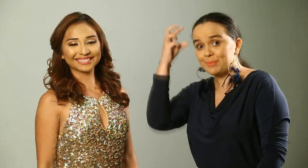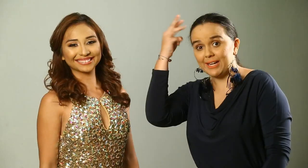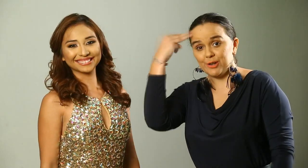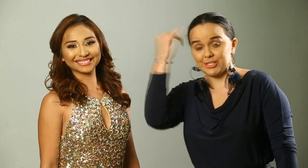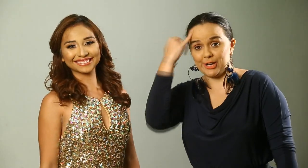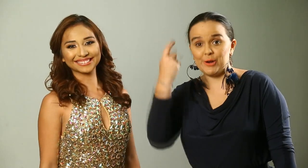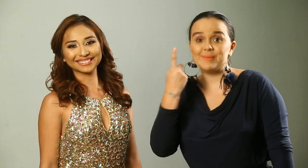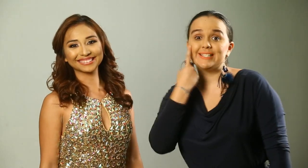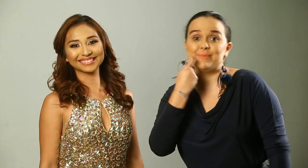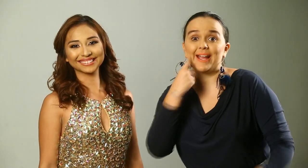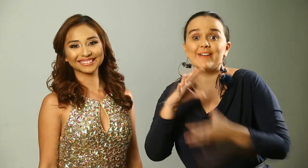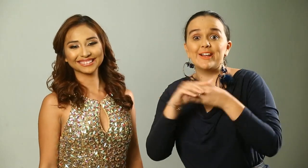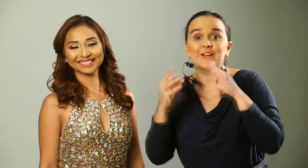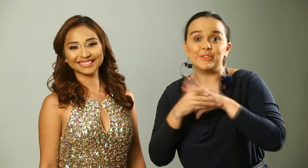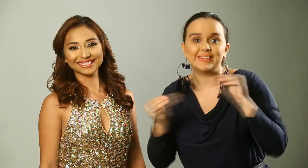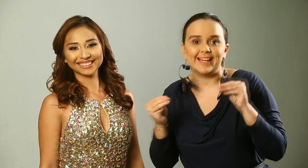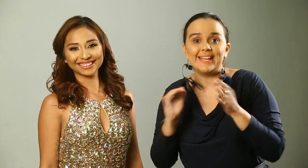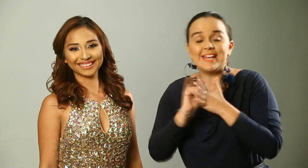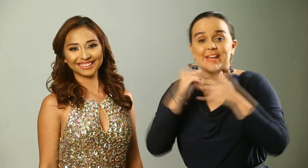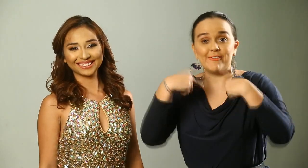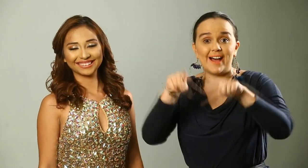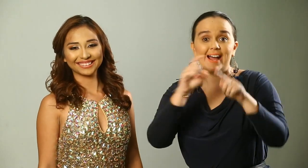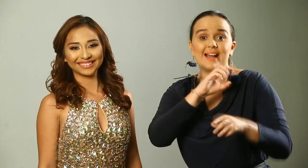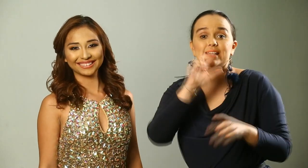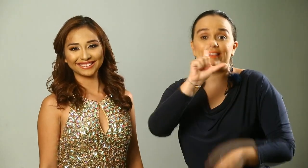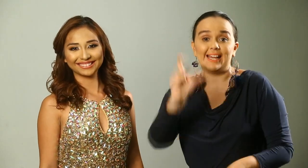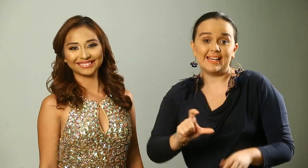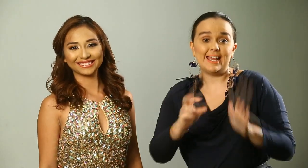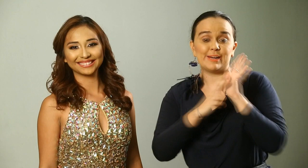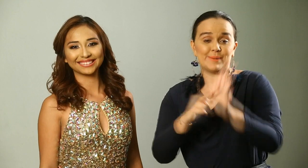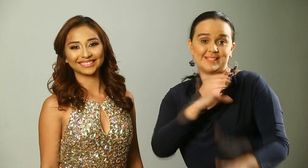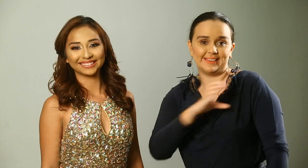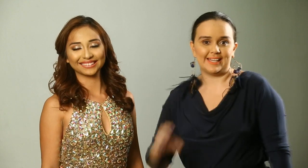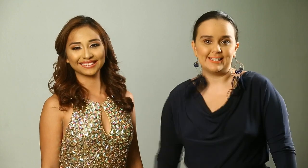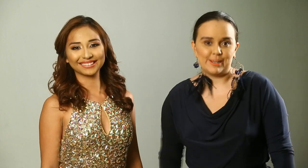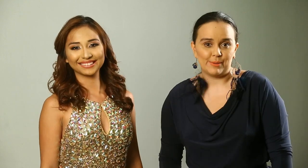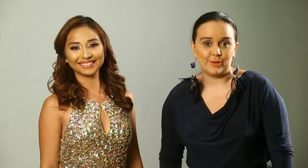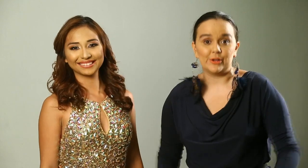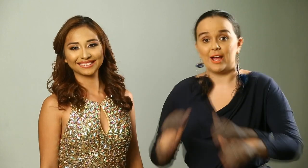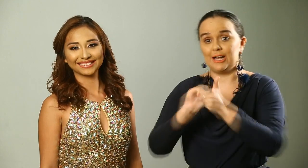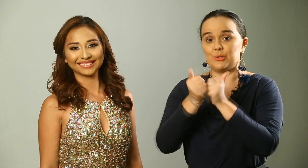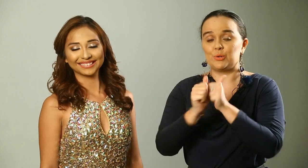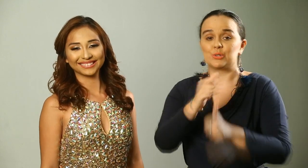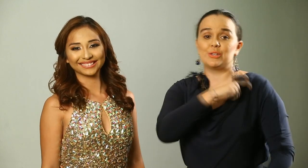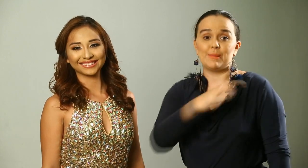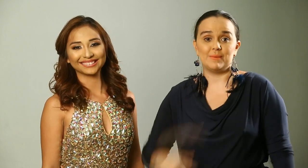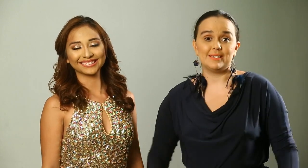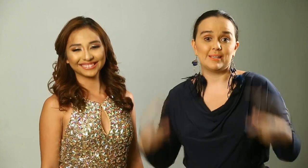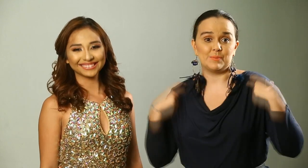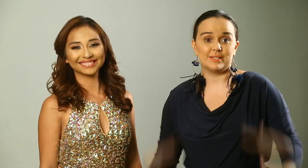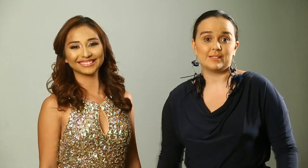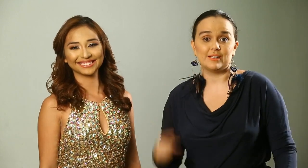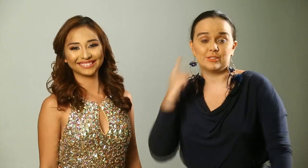es María José Gómez y me acaba de contar que va a Italia a representar a El Salvador al concurso de Miss en Mr.